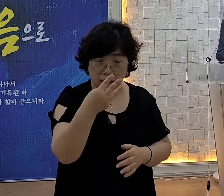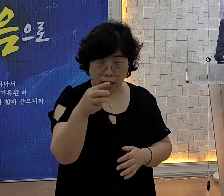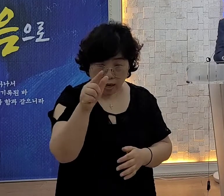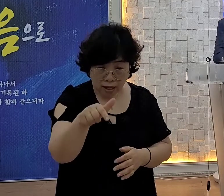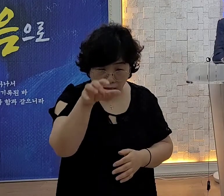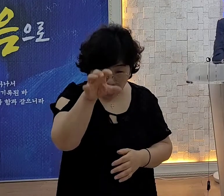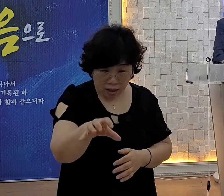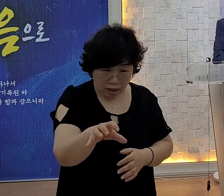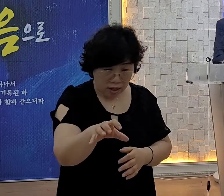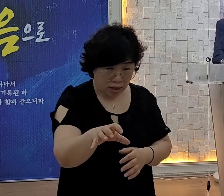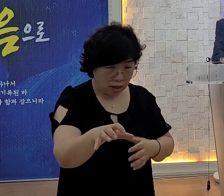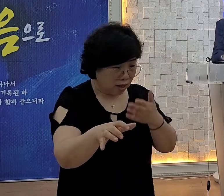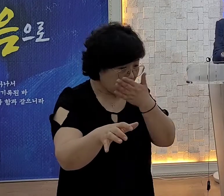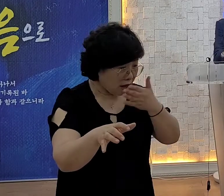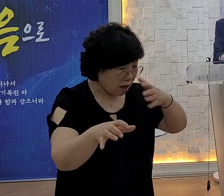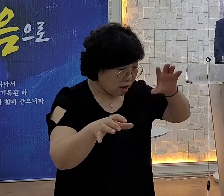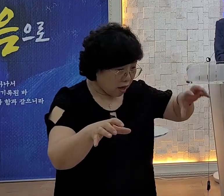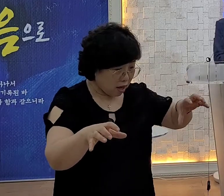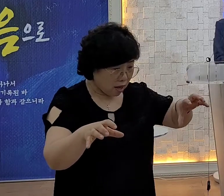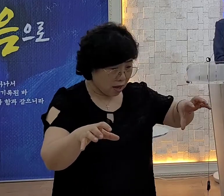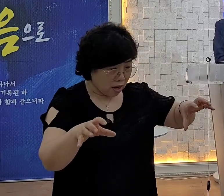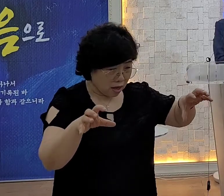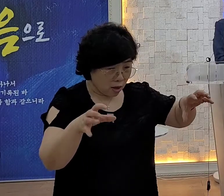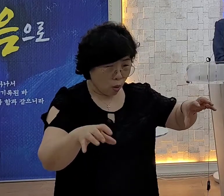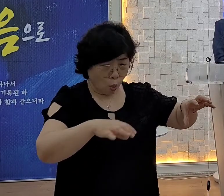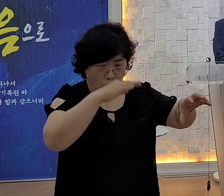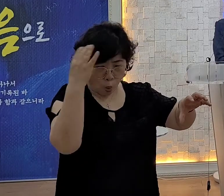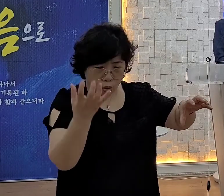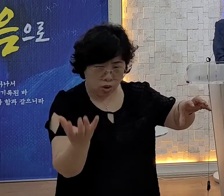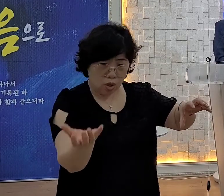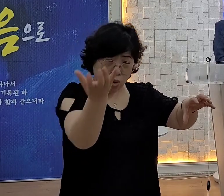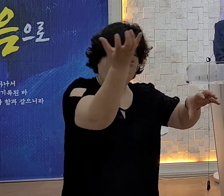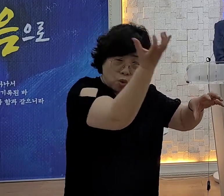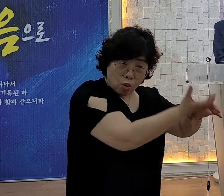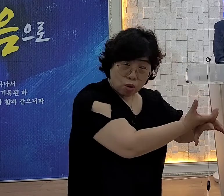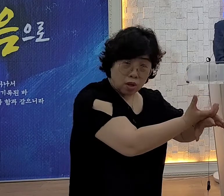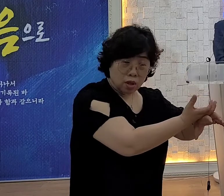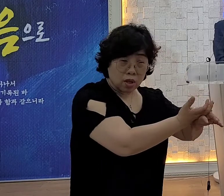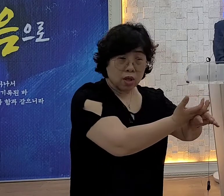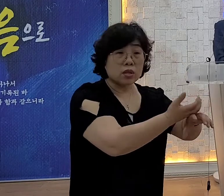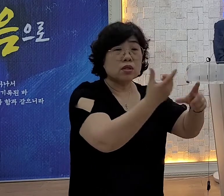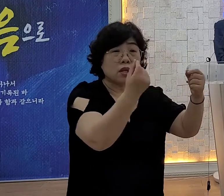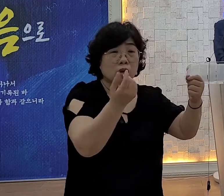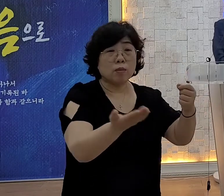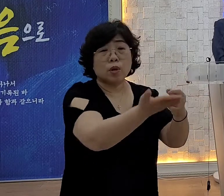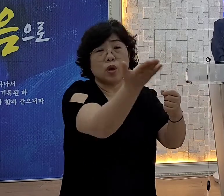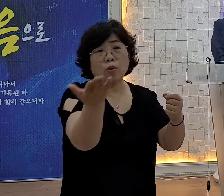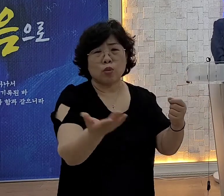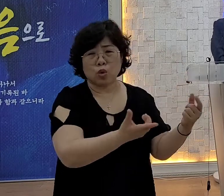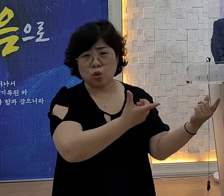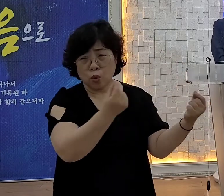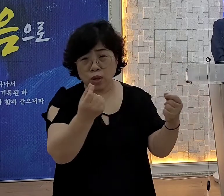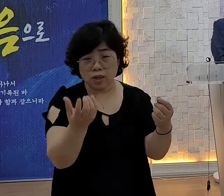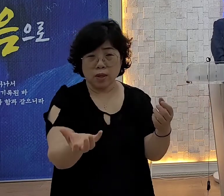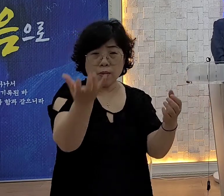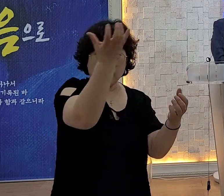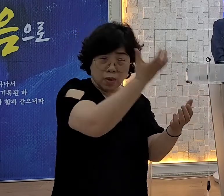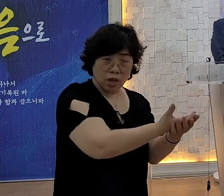여러분 삶의 방향을 완전히 이제 돌리시길 바랍니다. 제 간절한 부탁.